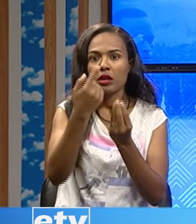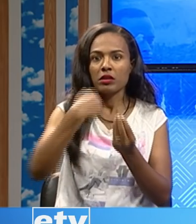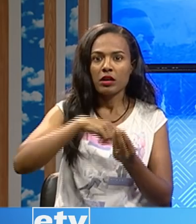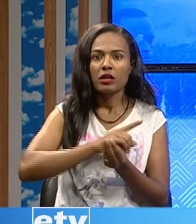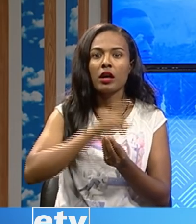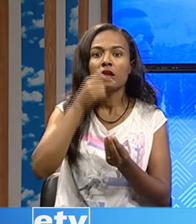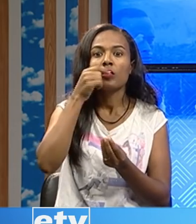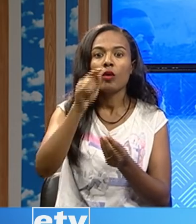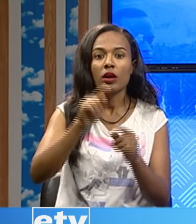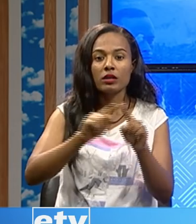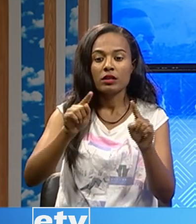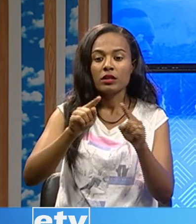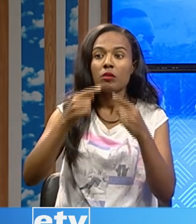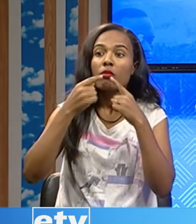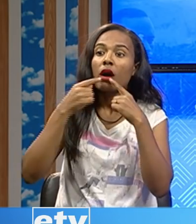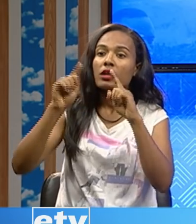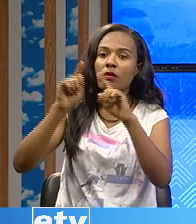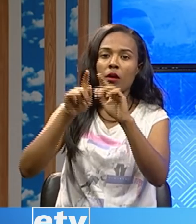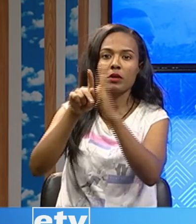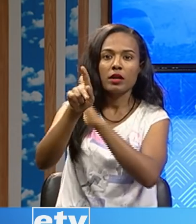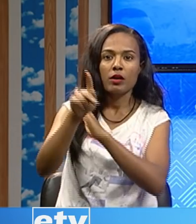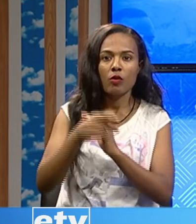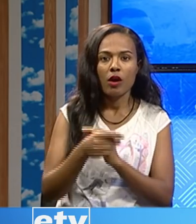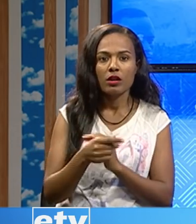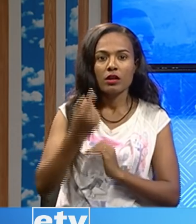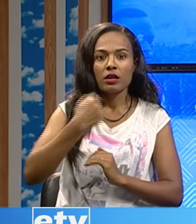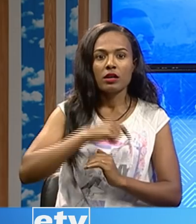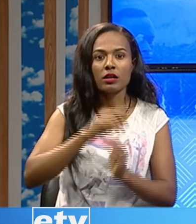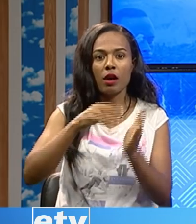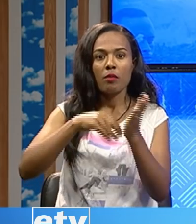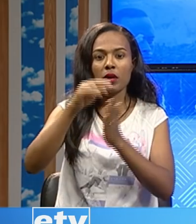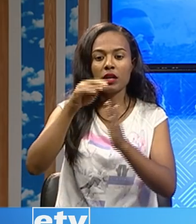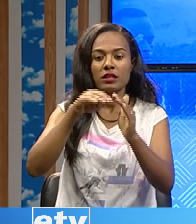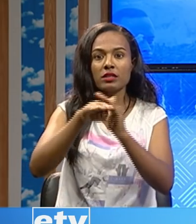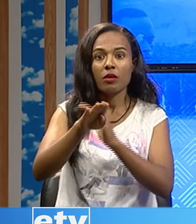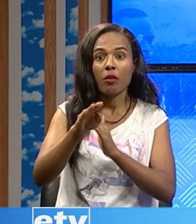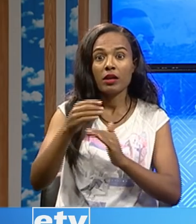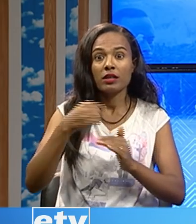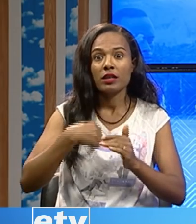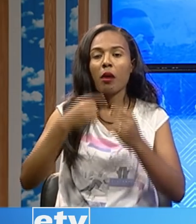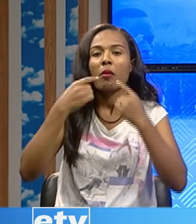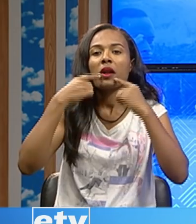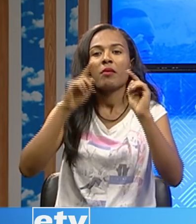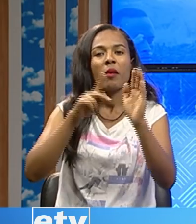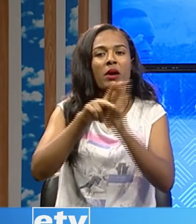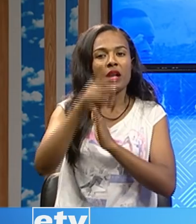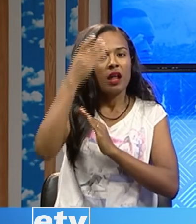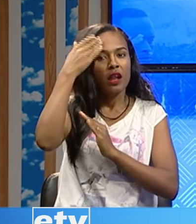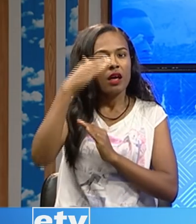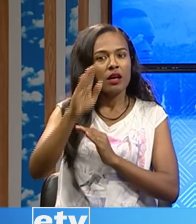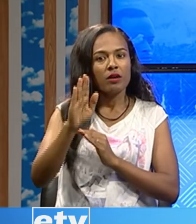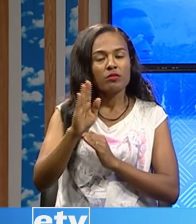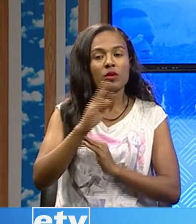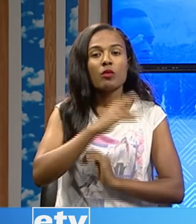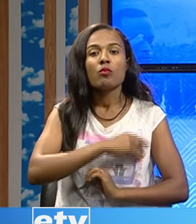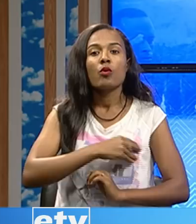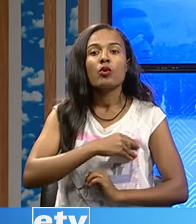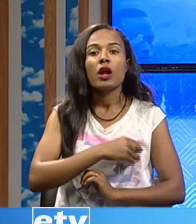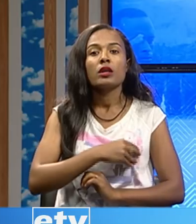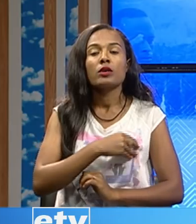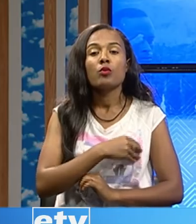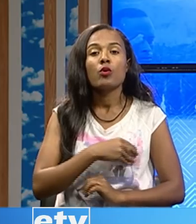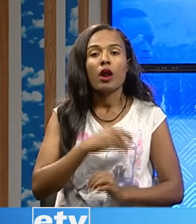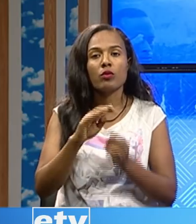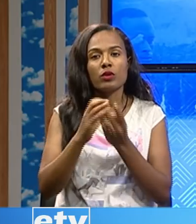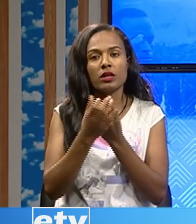ይላሉ ግን በአደባባይ ይገላሉ እኛ ግን መቀለይ ስንል በአደባባይ ልንገል አንችል እንደምታቆት ነው ሞራል የሞራል ነው